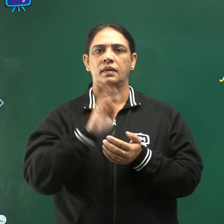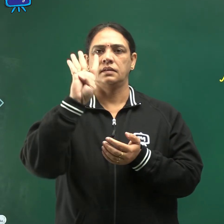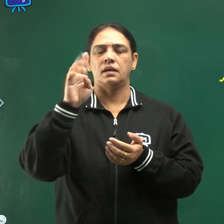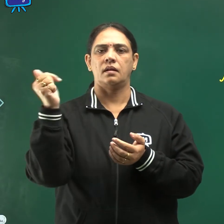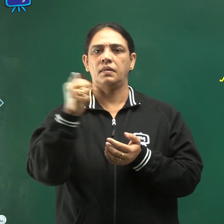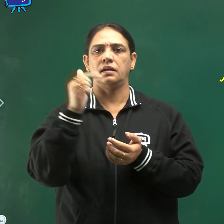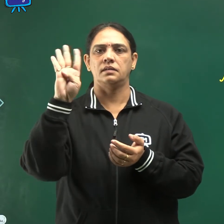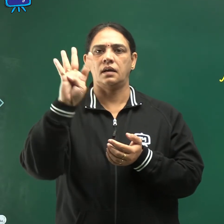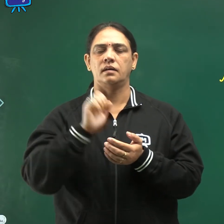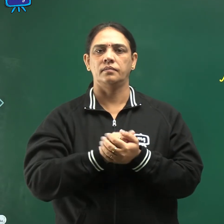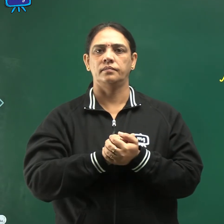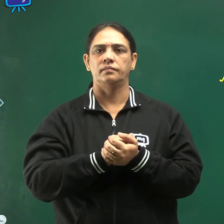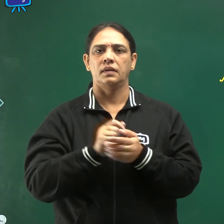4